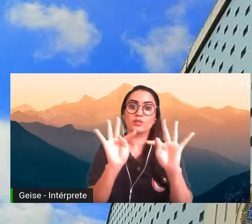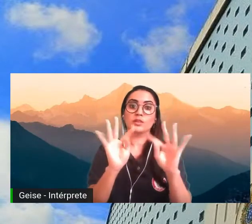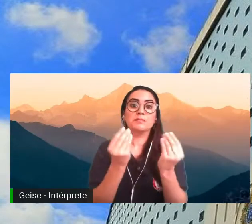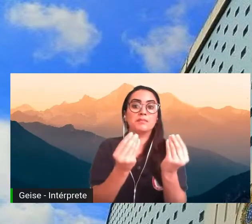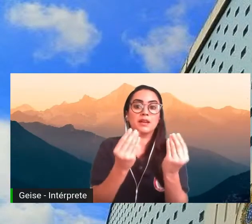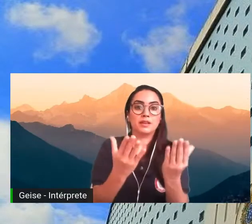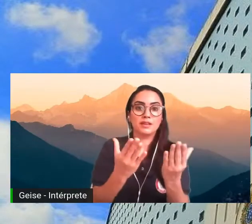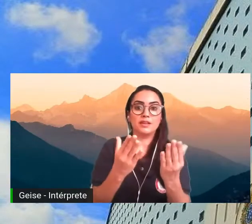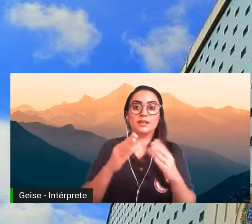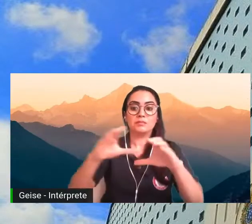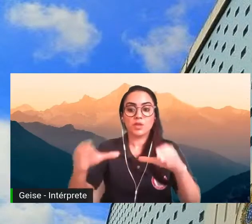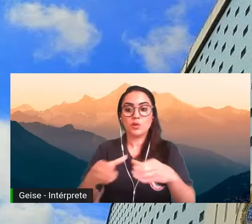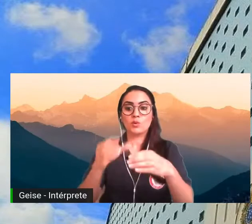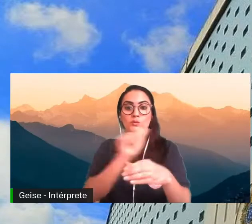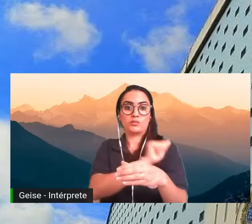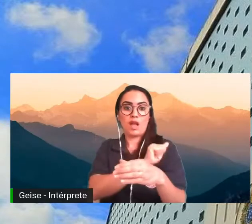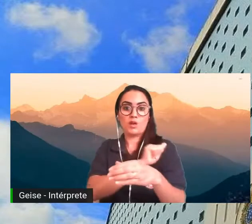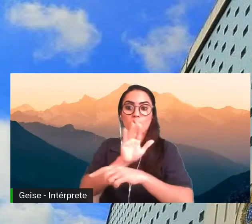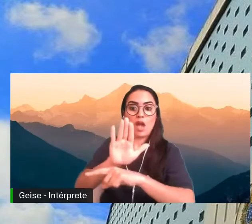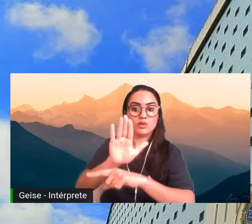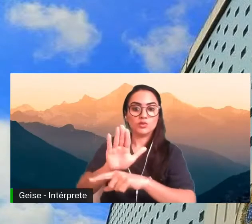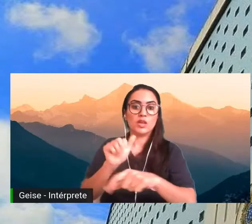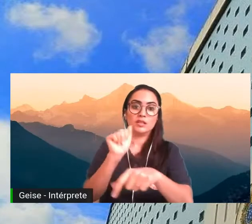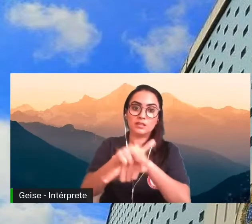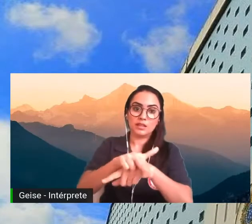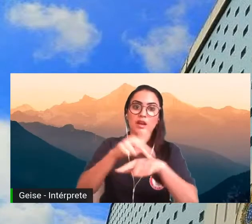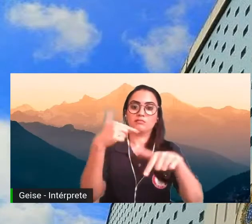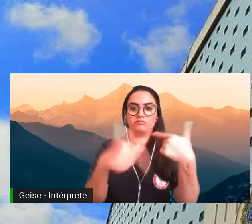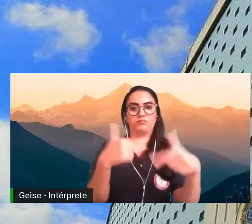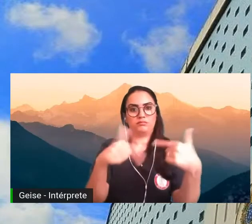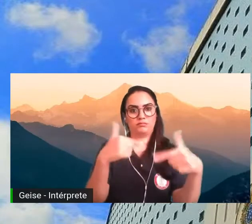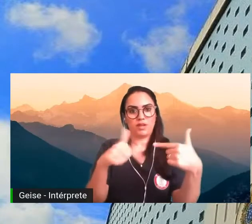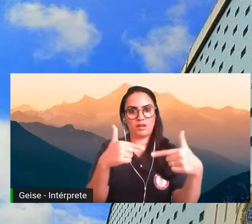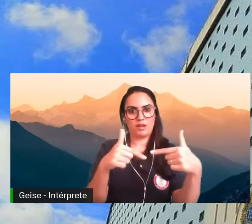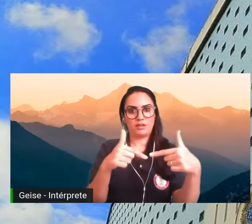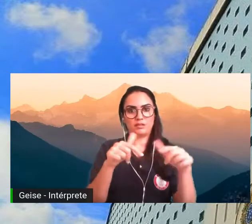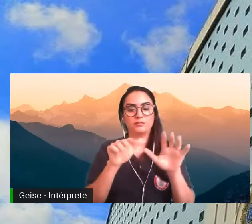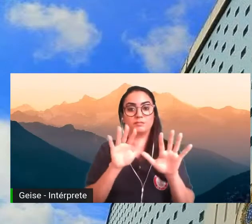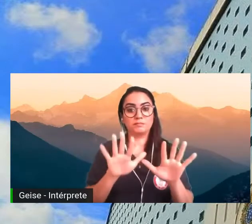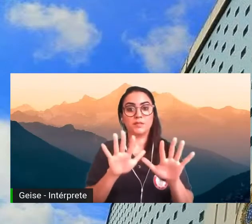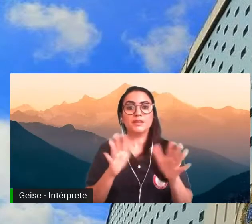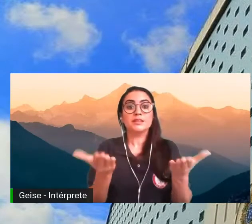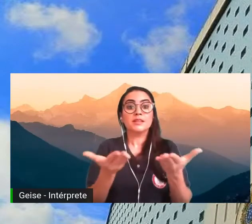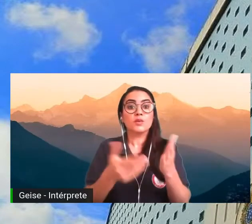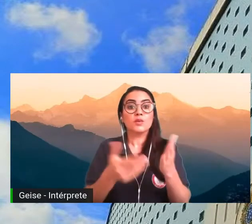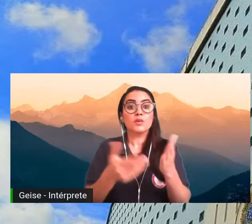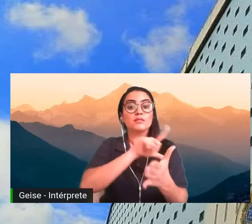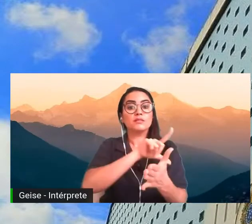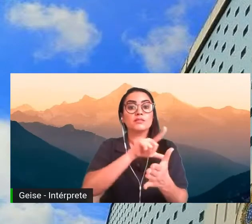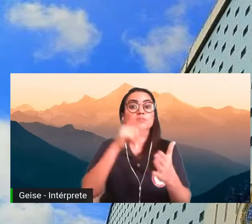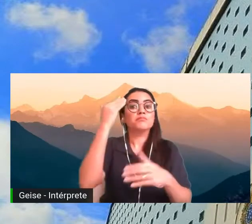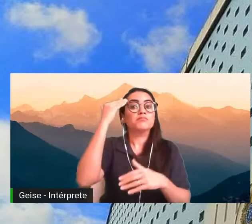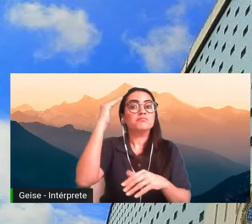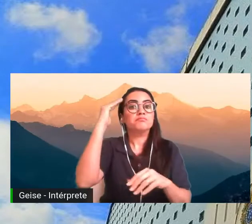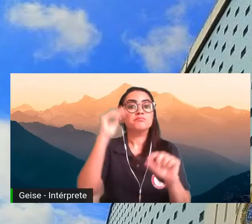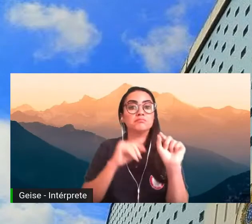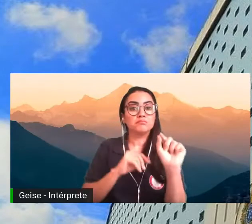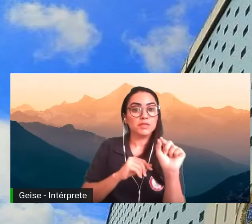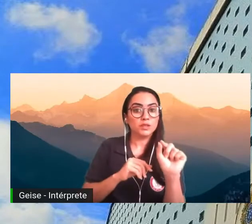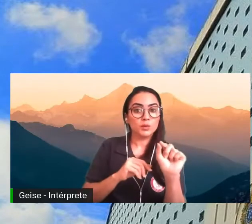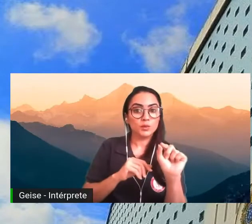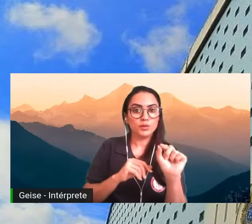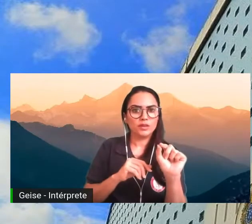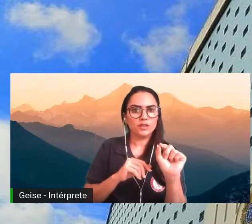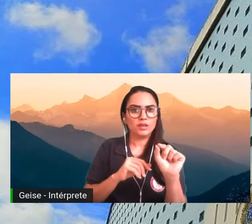dos estudantes. Nada contra. Mas vamos entender um pouco o que está subjacente, não